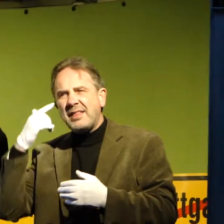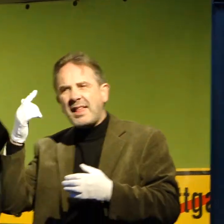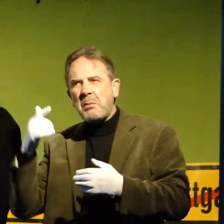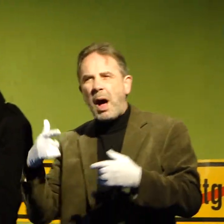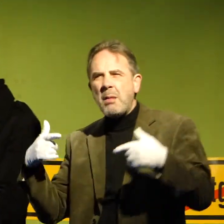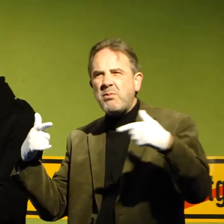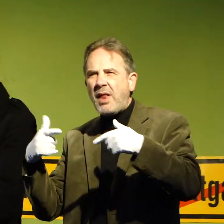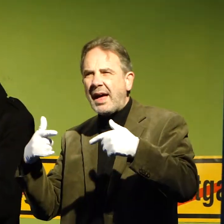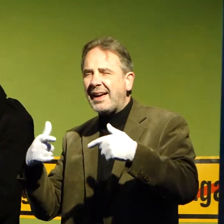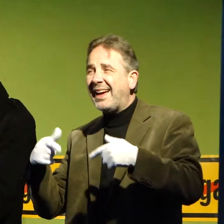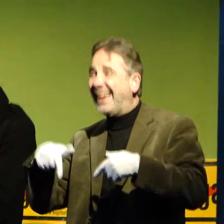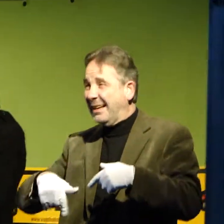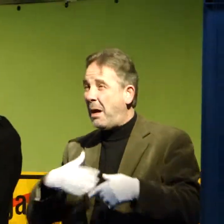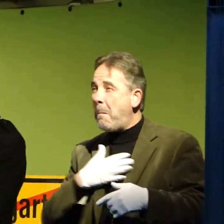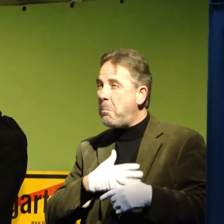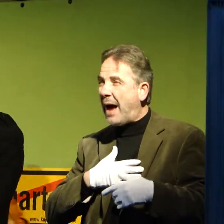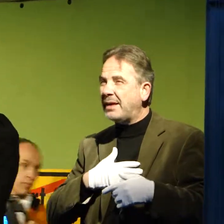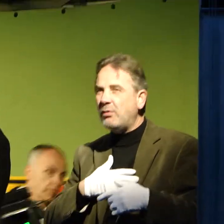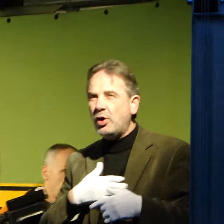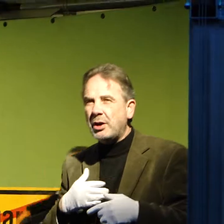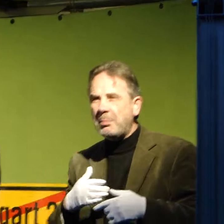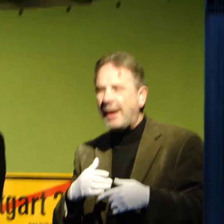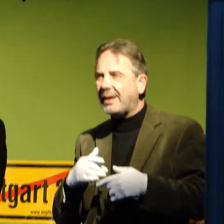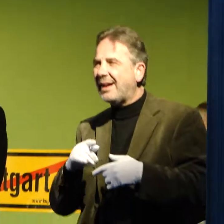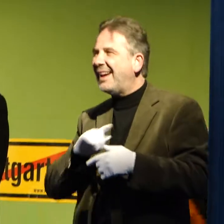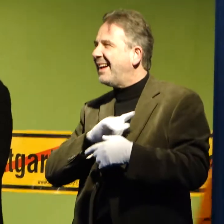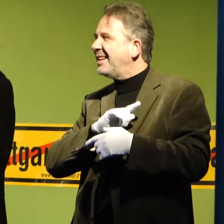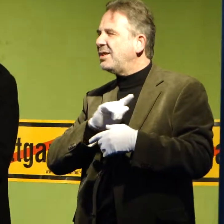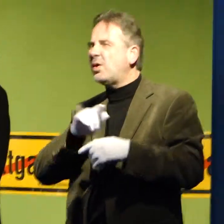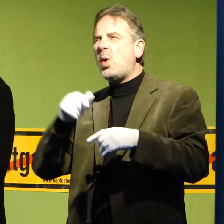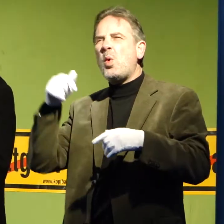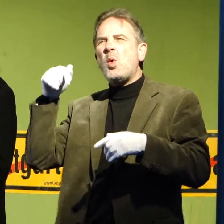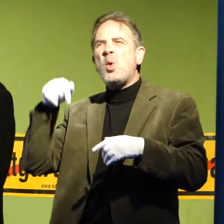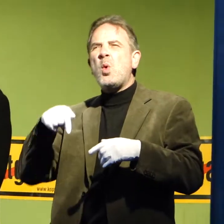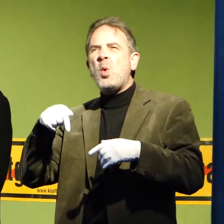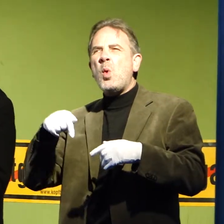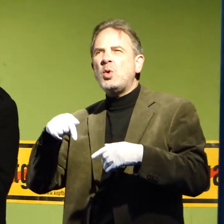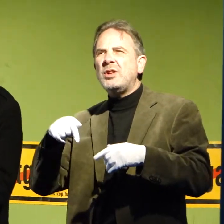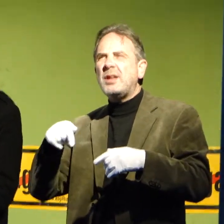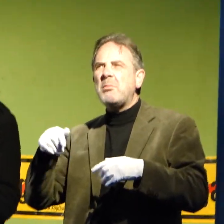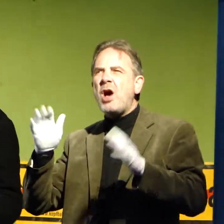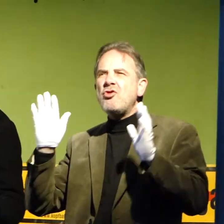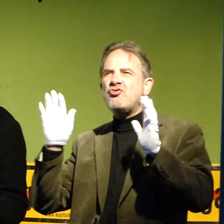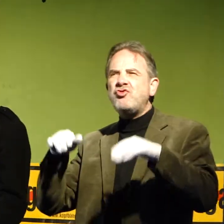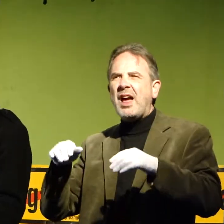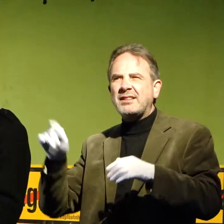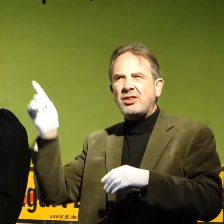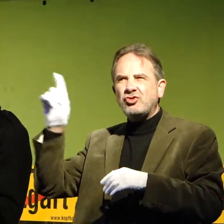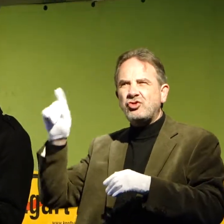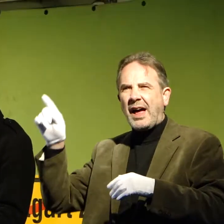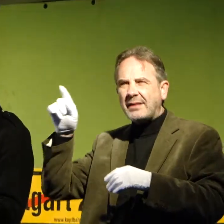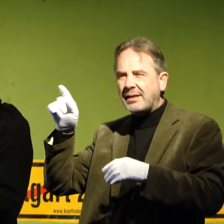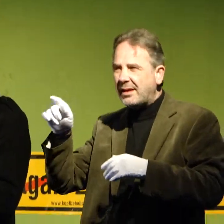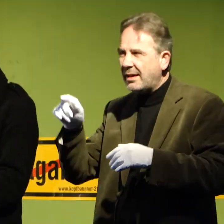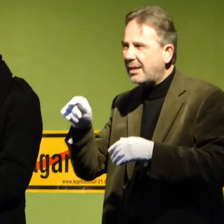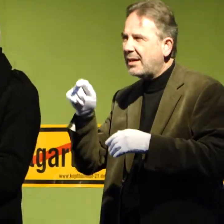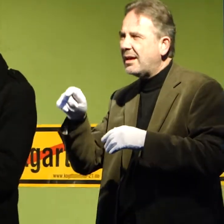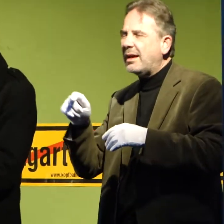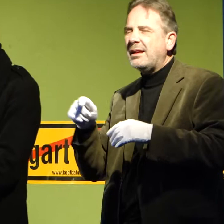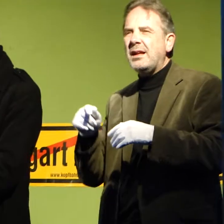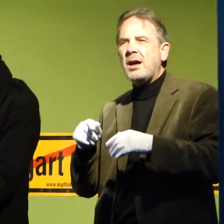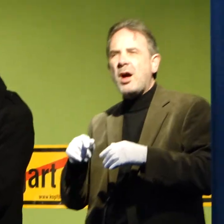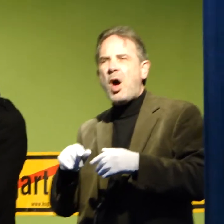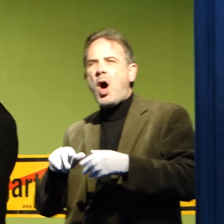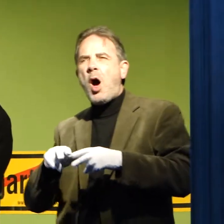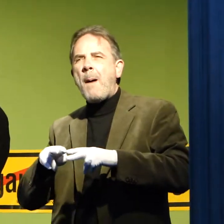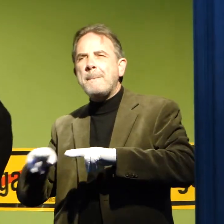Zufall, steht in Baden-Württemberg unter keinem glücklichen Stern. Um mit ihr eine unbequeme Behörde zu schwächen, hat die Politik